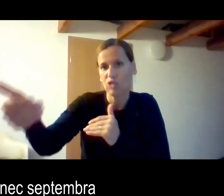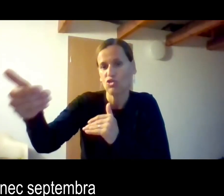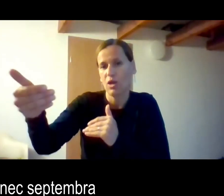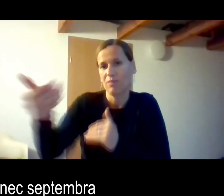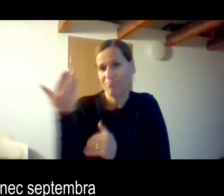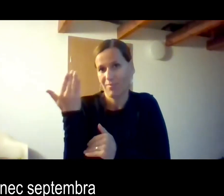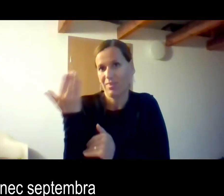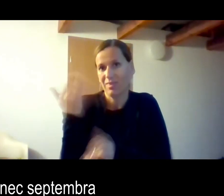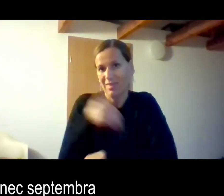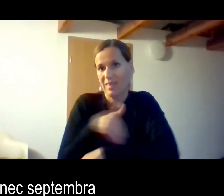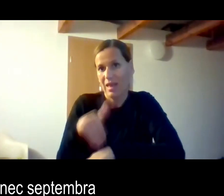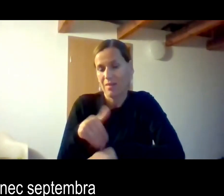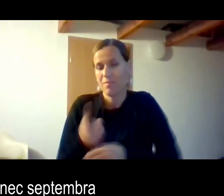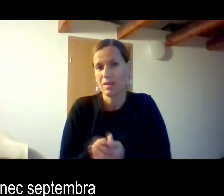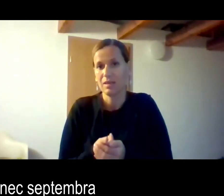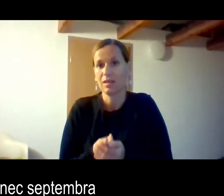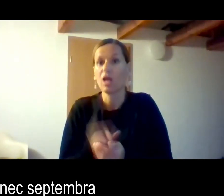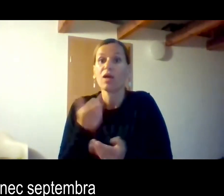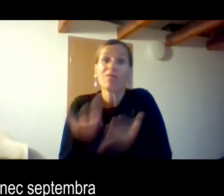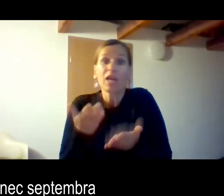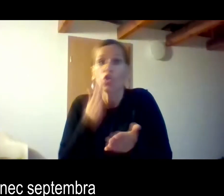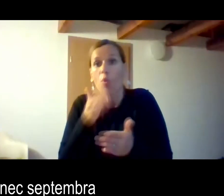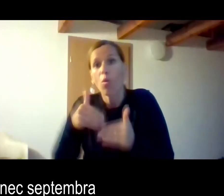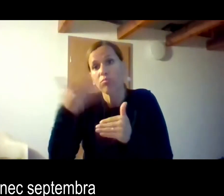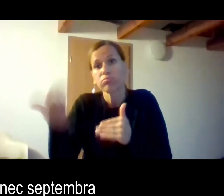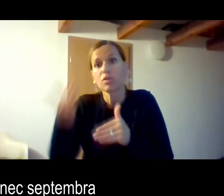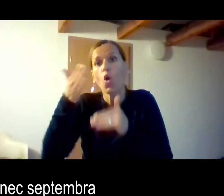In sicer naj bi se odvilo konec septembra,